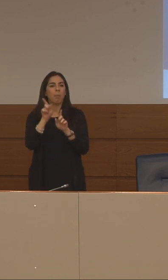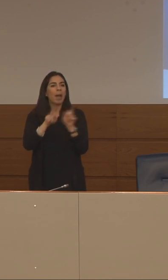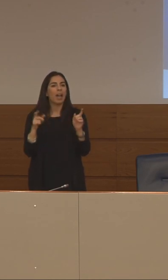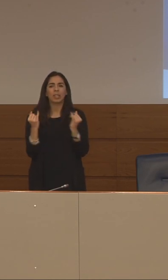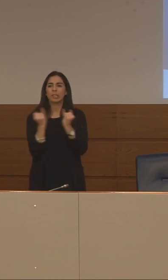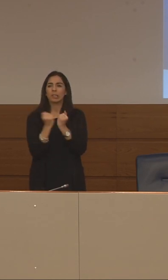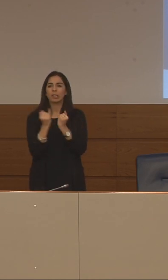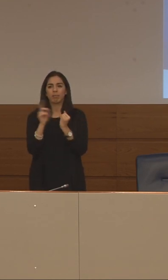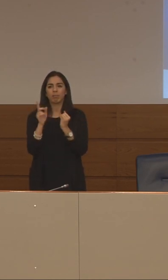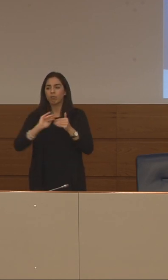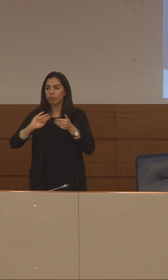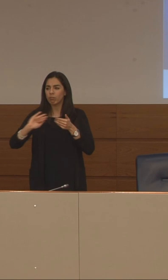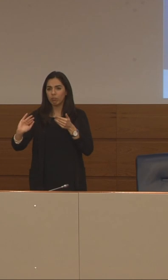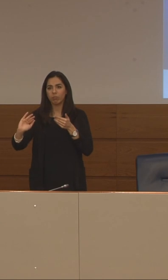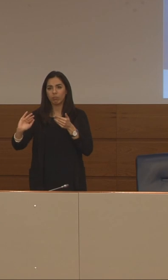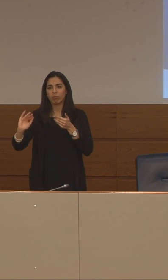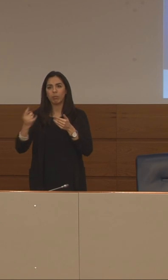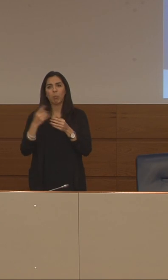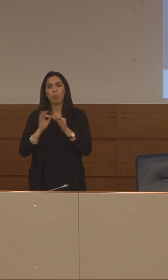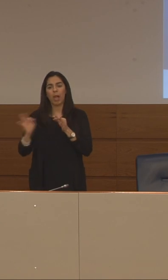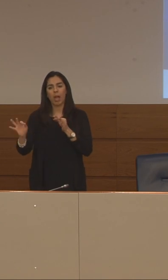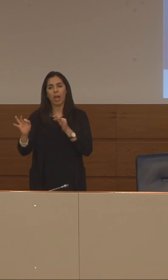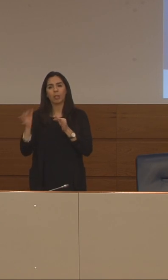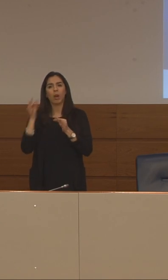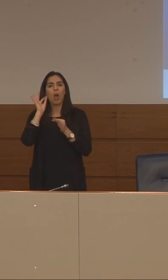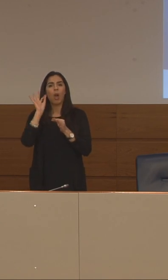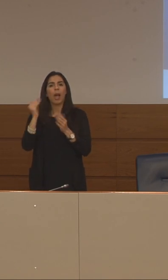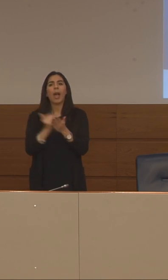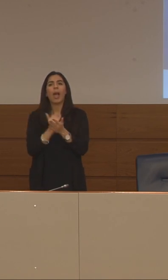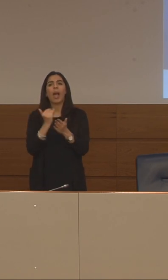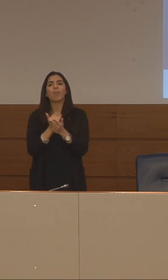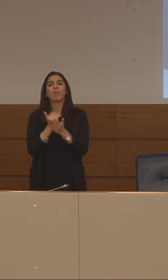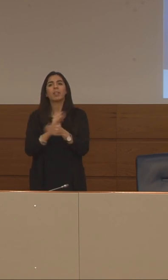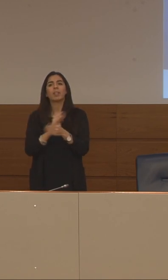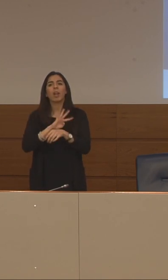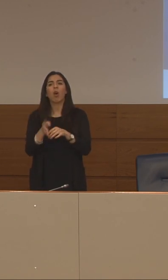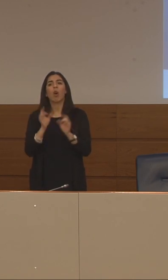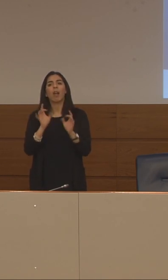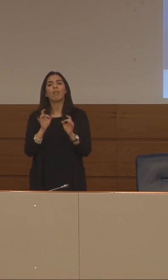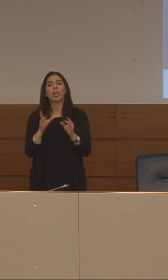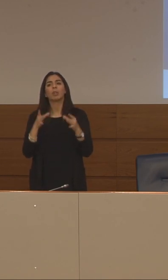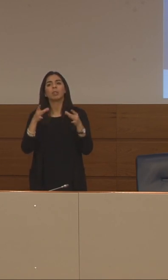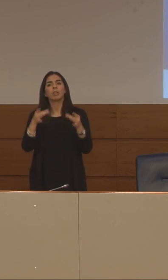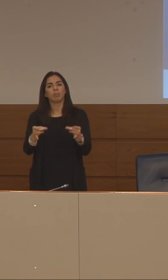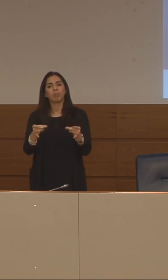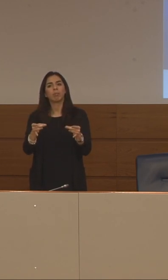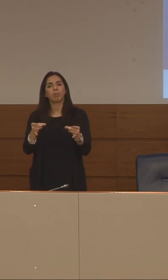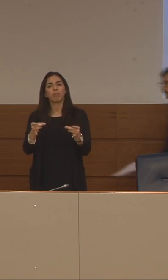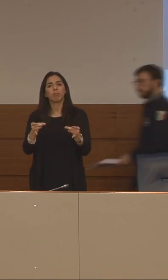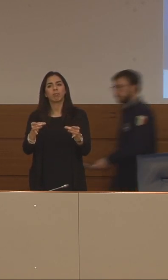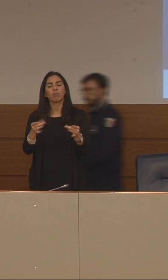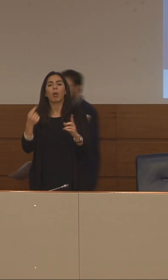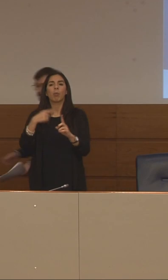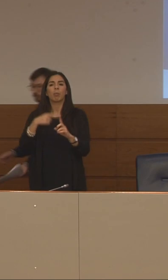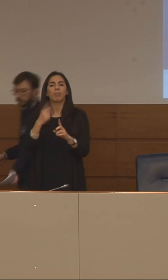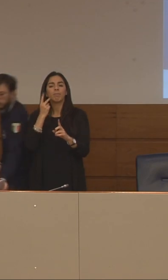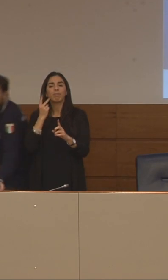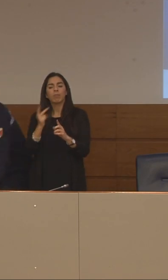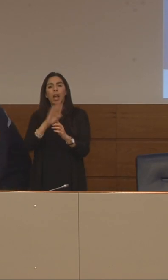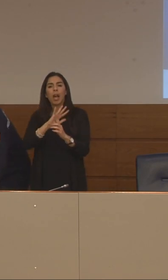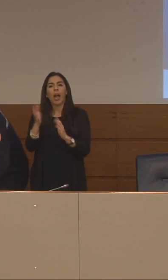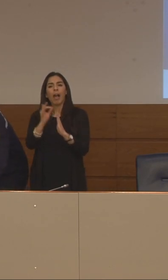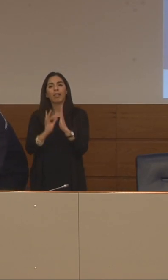evitare la conta del contagio da coronavirus oltre a tutte le altre misure che sono state previste nei